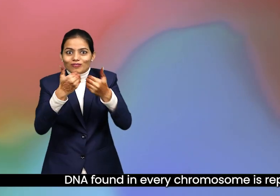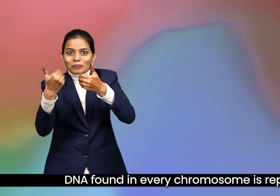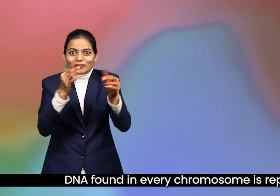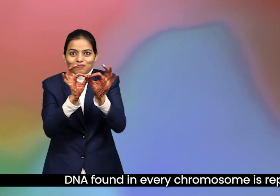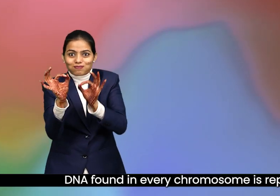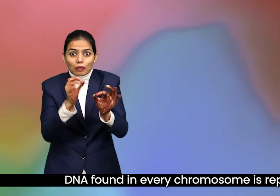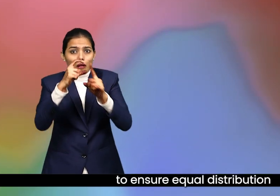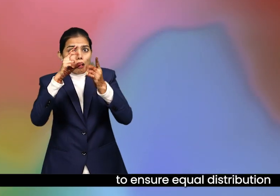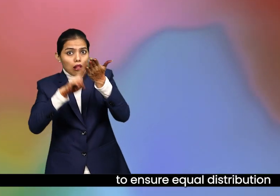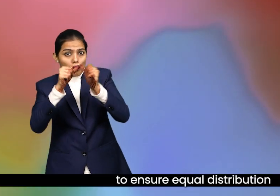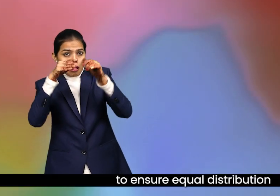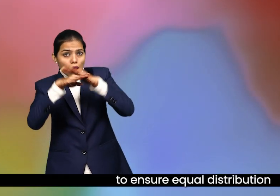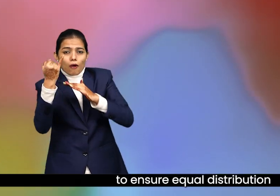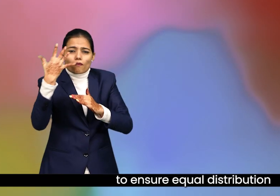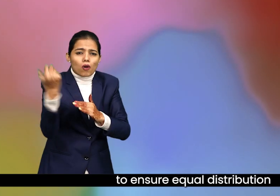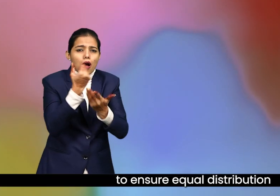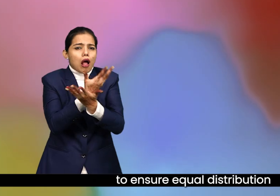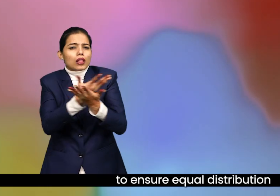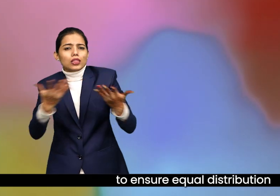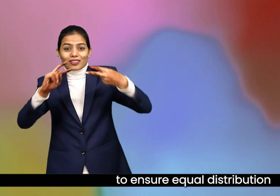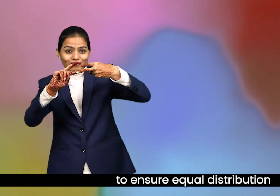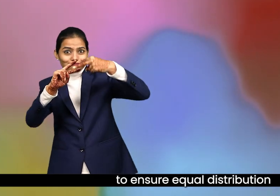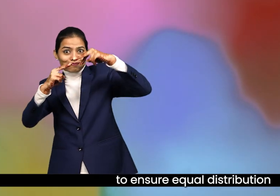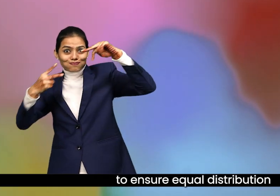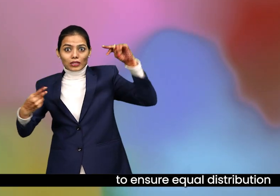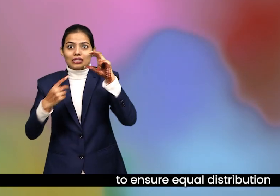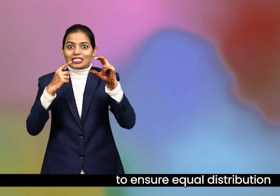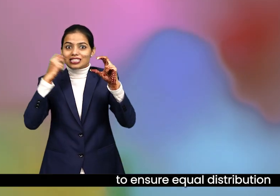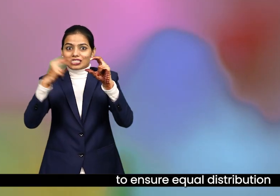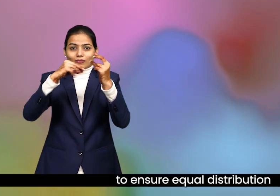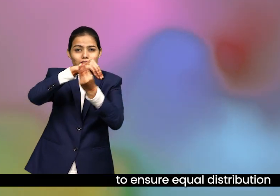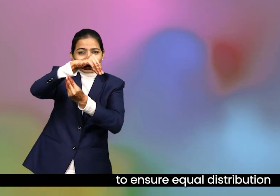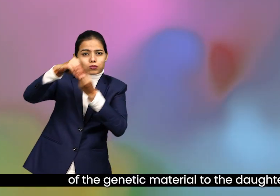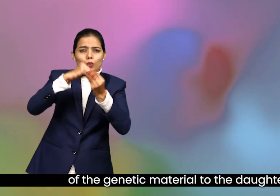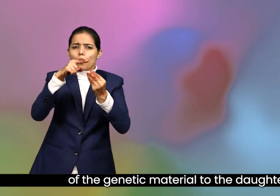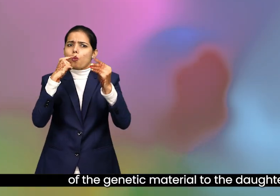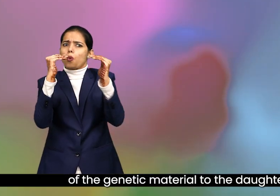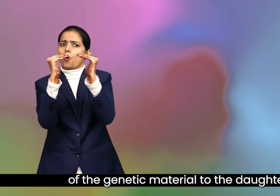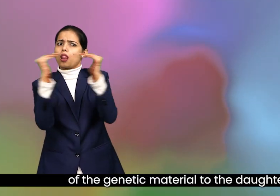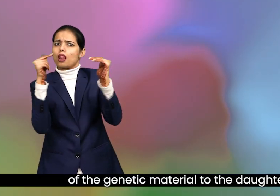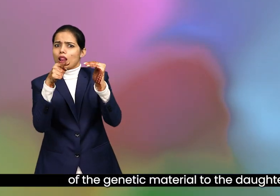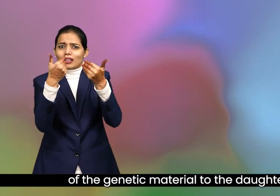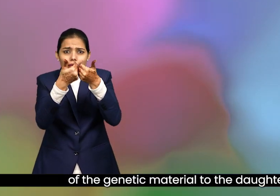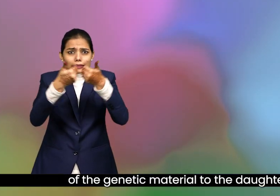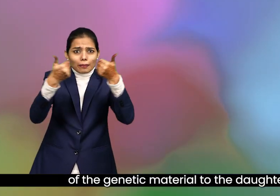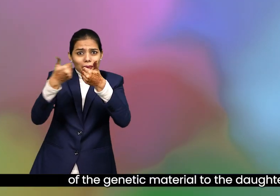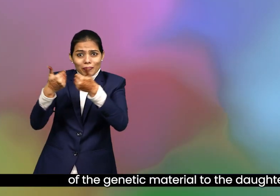replicated to மகள் ensure உயிரணுக்களுக்கு equal மரபணு பொருள் சமமாக distribution விநியோகிக்கப்படுவதை of the genetic உறுதி செய்வதற்காக to the நகல்